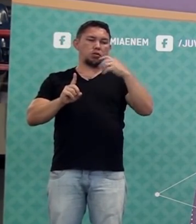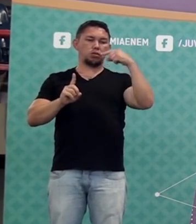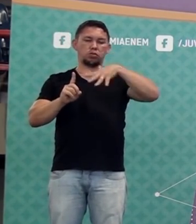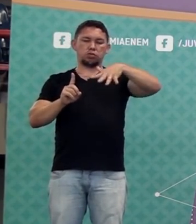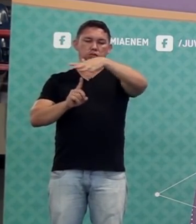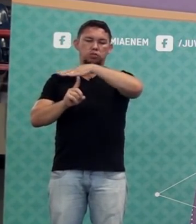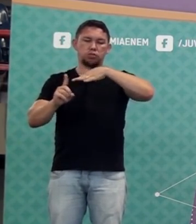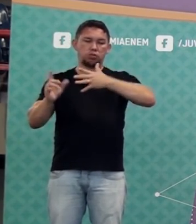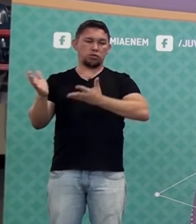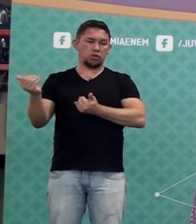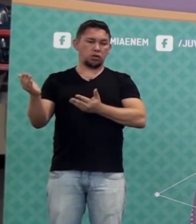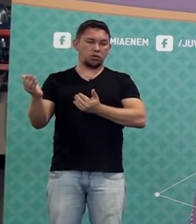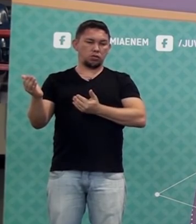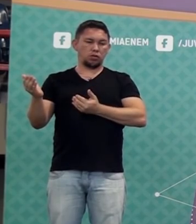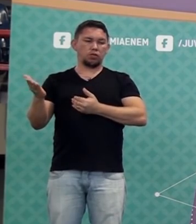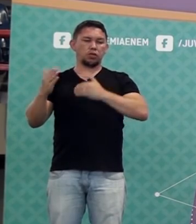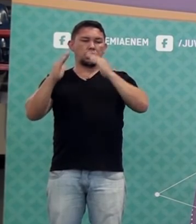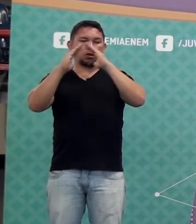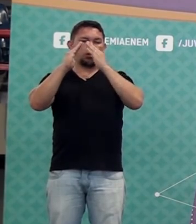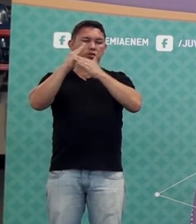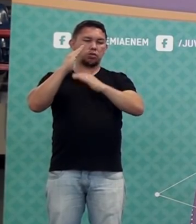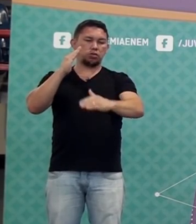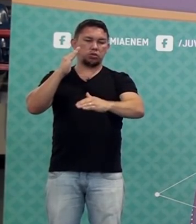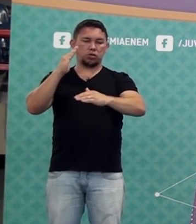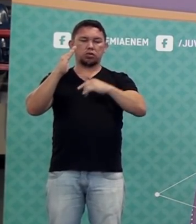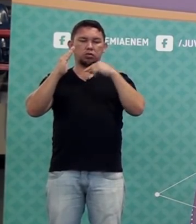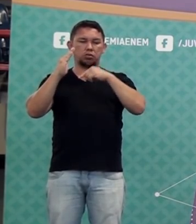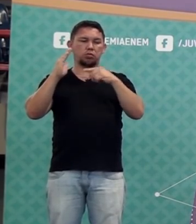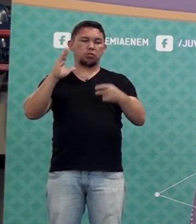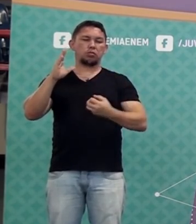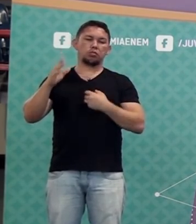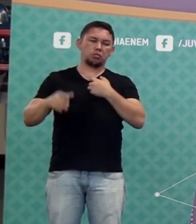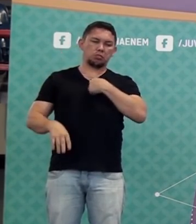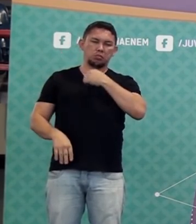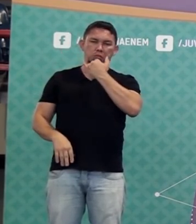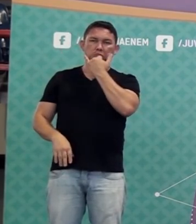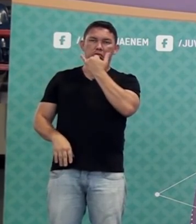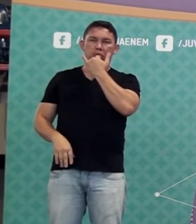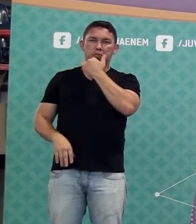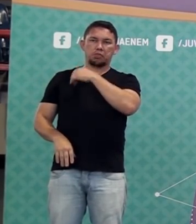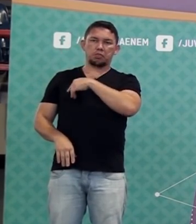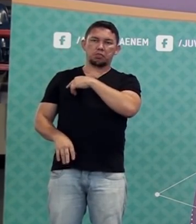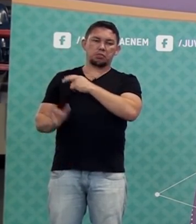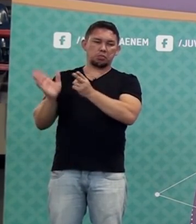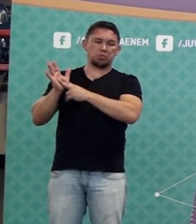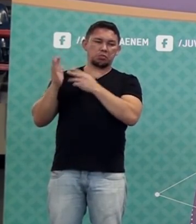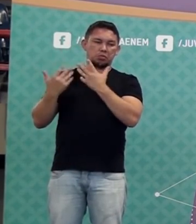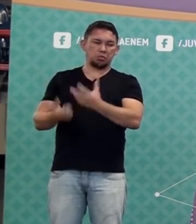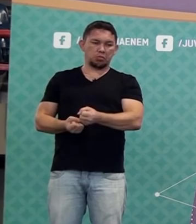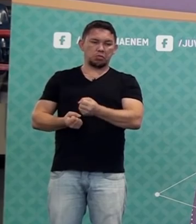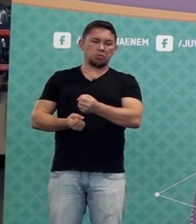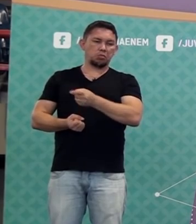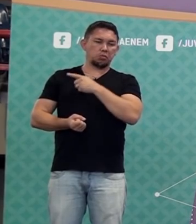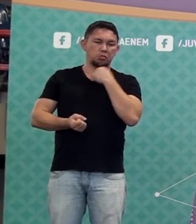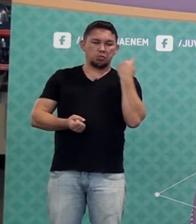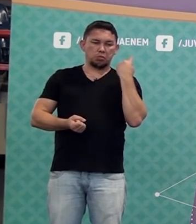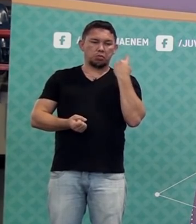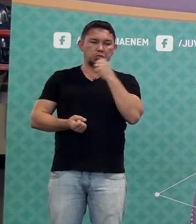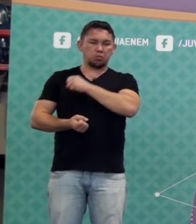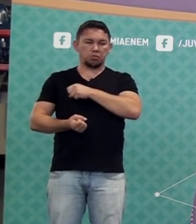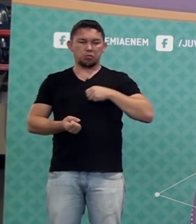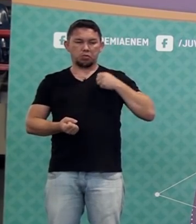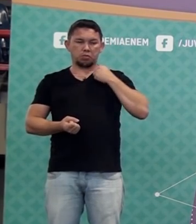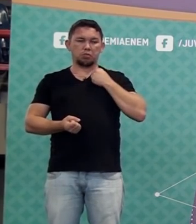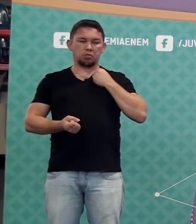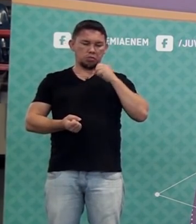Sócrates sobre a juventude, sobre as pessoas, e ele acabou cumprindo a sua pena. Também aí a personagem Sócrates, de certa forma,